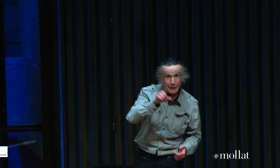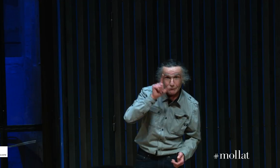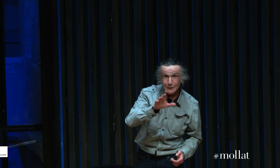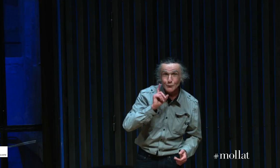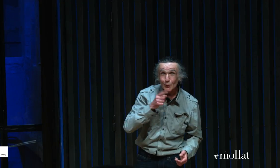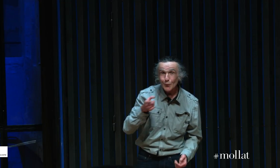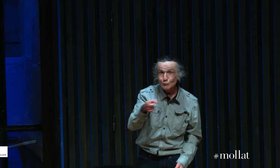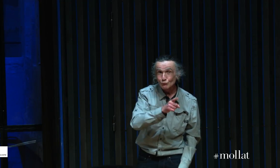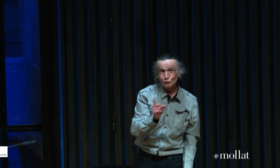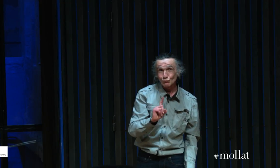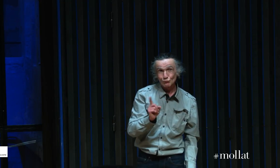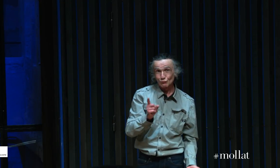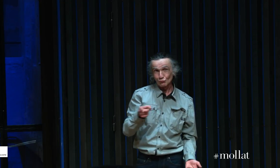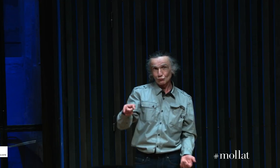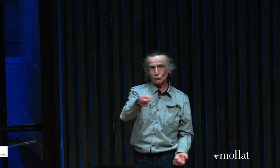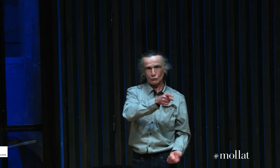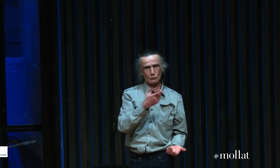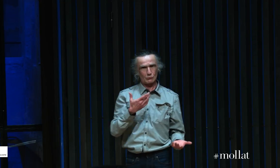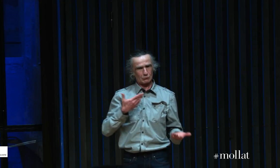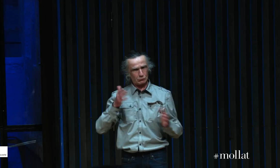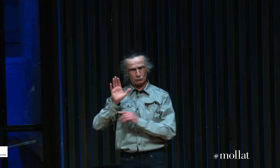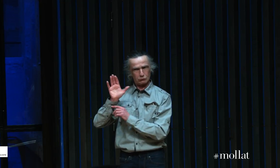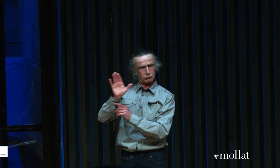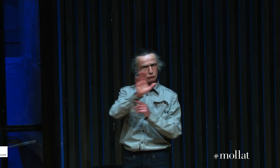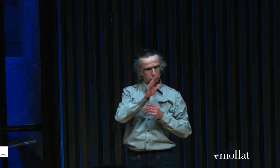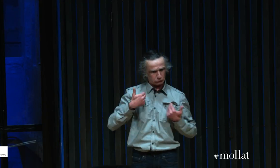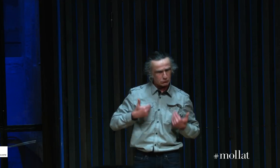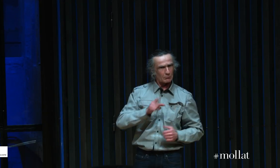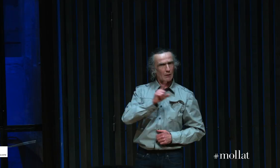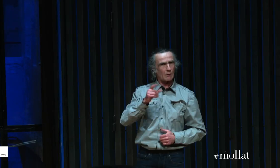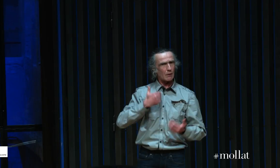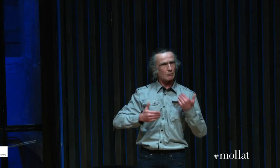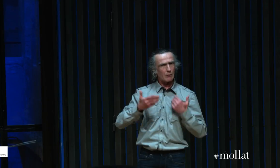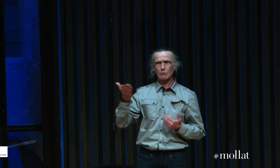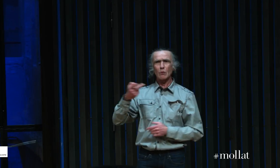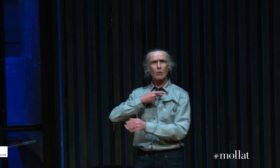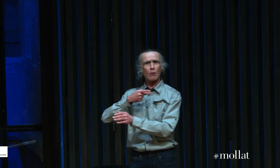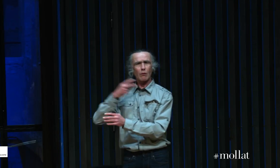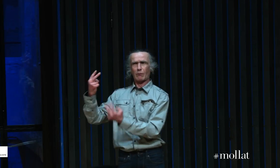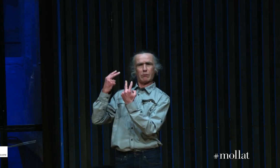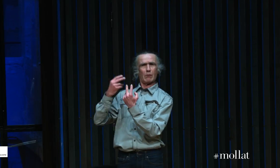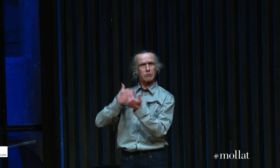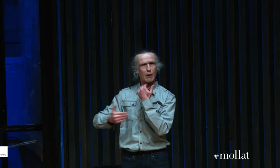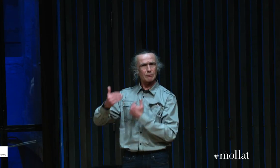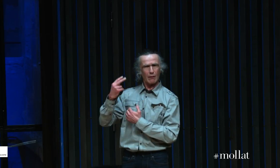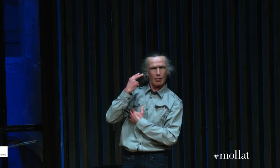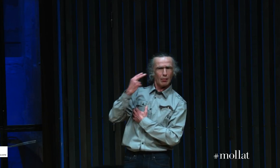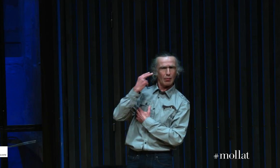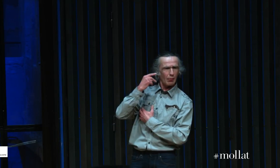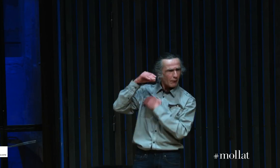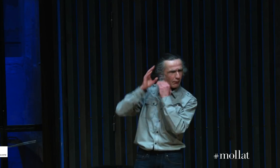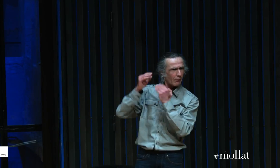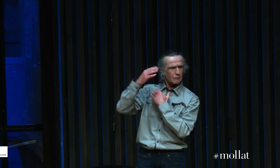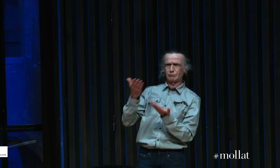sourds, vous n'êtes pas handicapés, à votre avis. C'est vrai que si je vous pose la question, donc pourquoi se présenter toujours sous l'étiquette